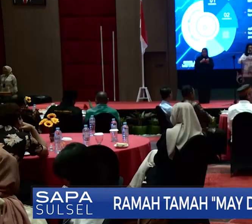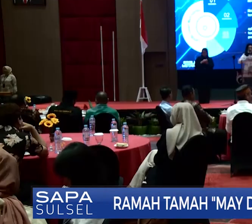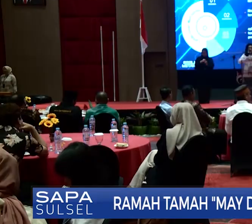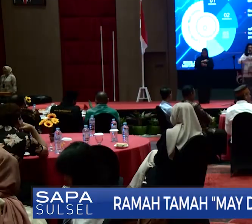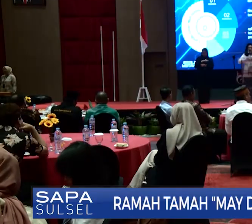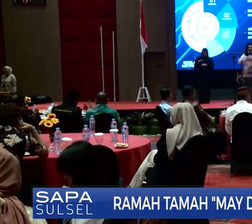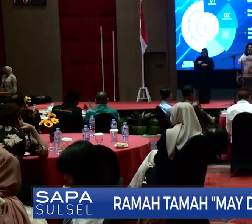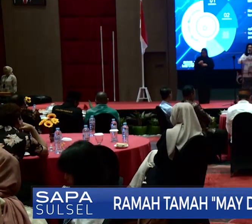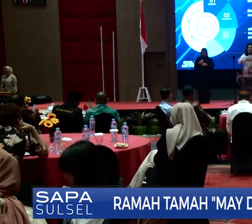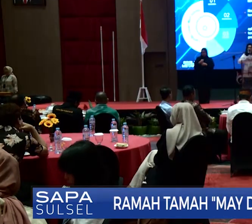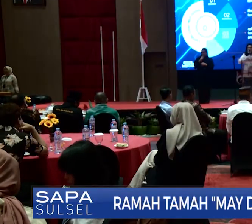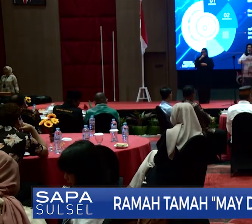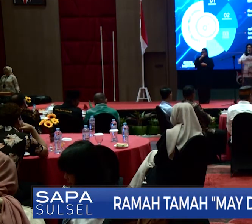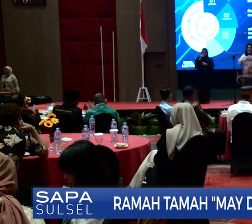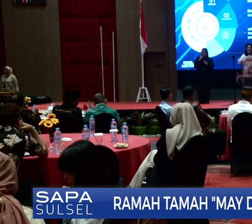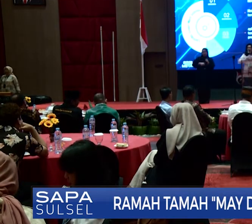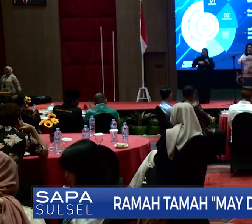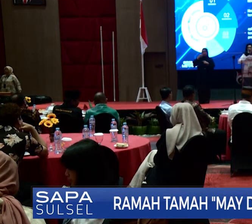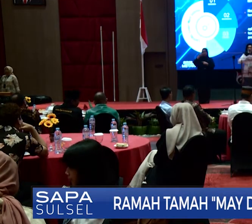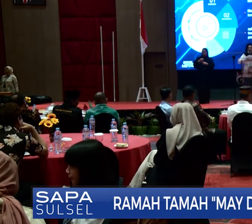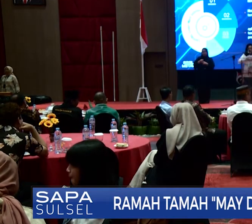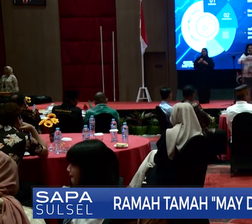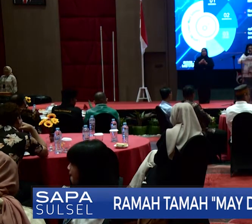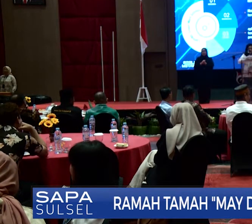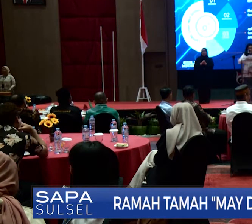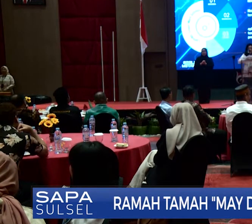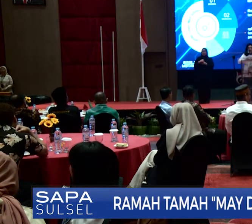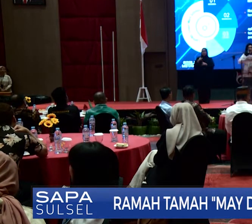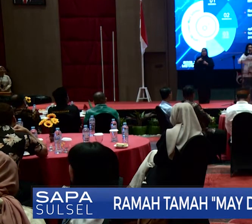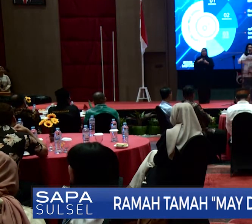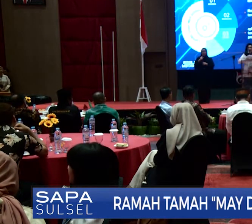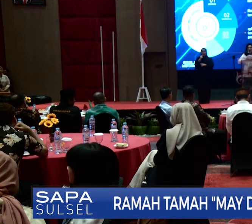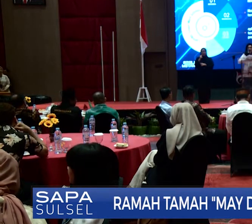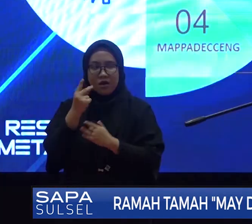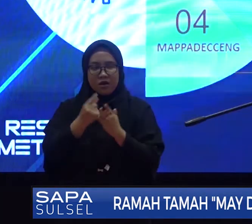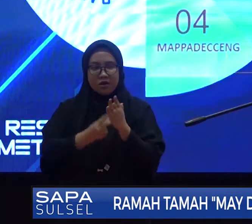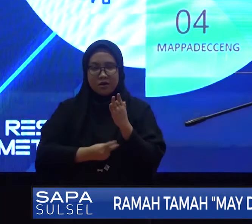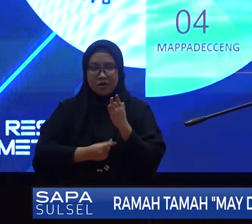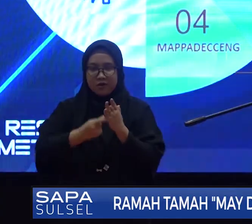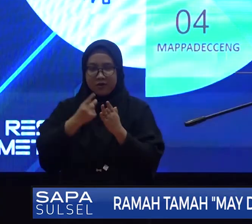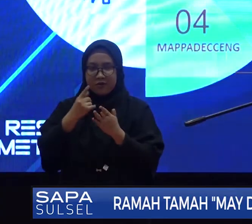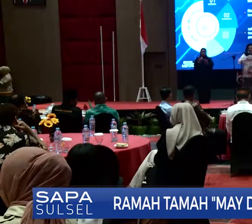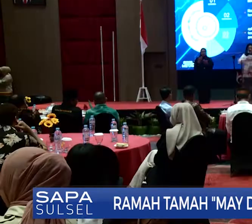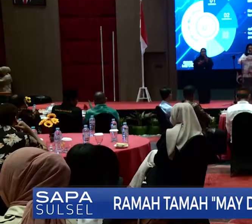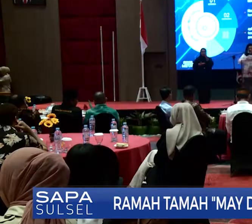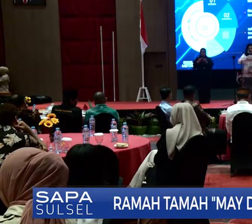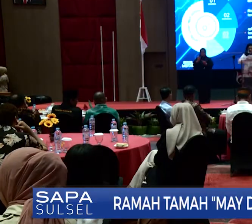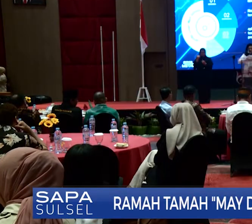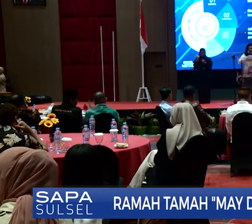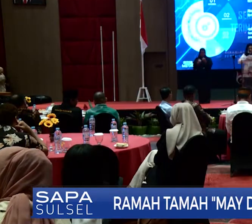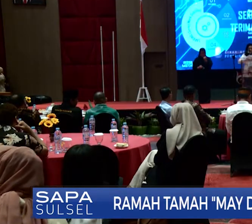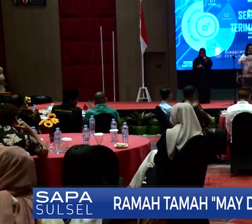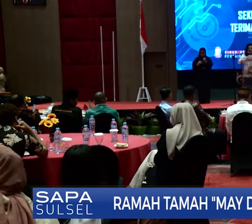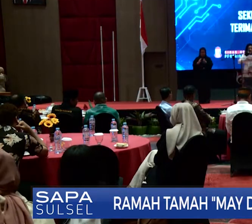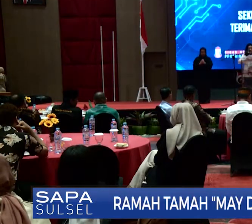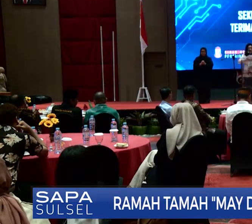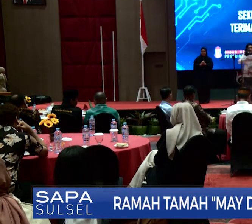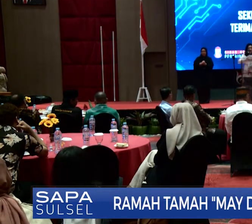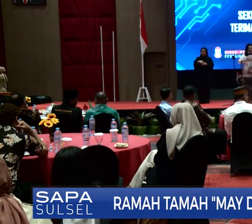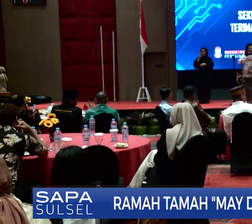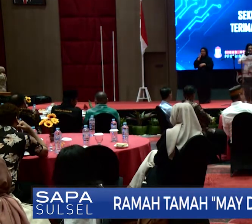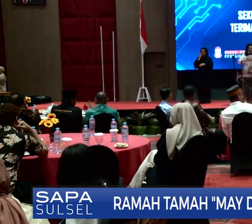Bapak Walikota tentunya dengan anggaran yang memadai demikian hal-hal yang dapat kami sampaikan dan